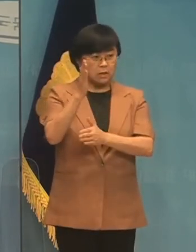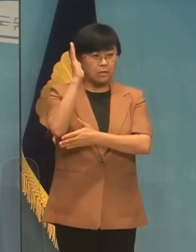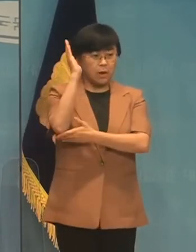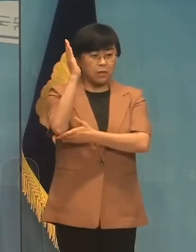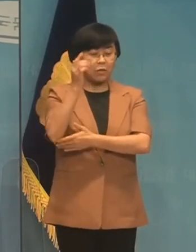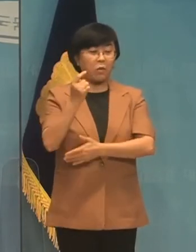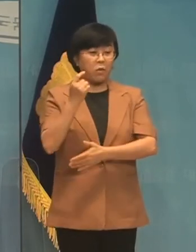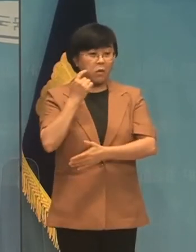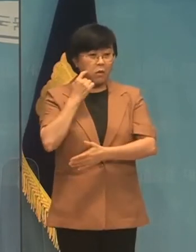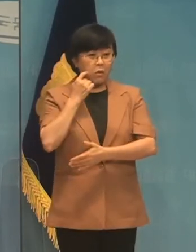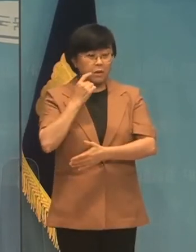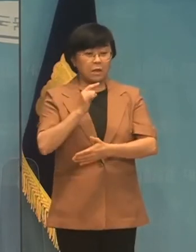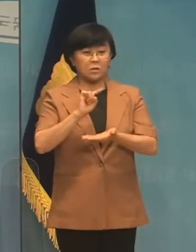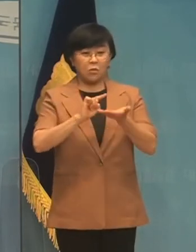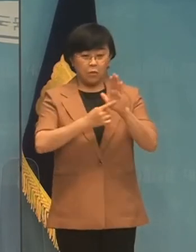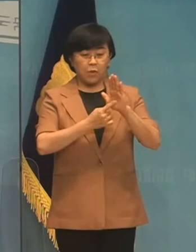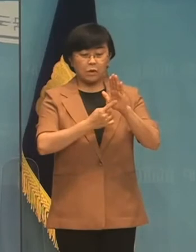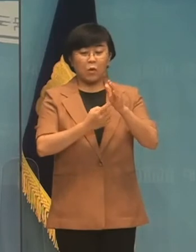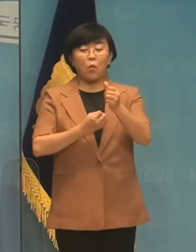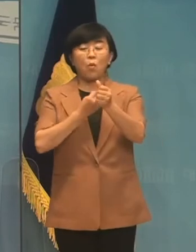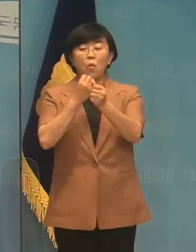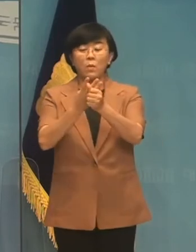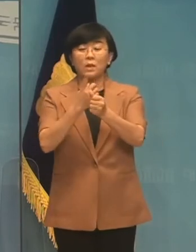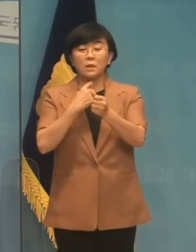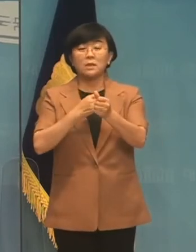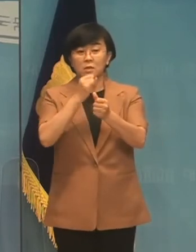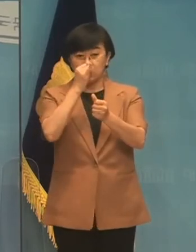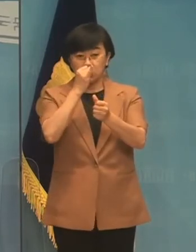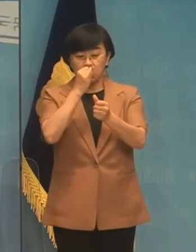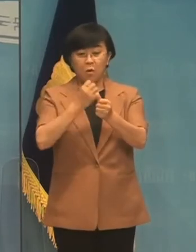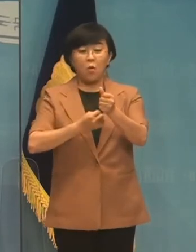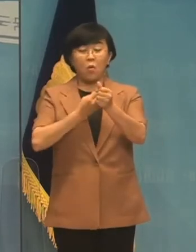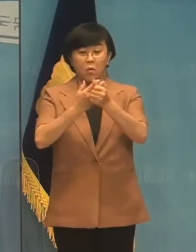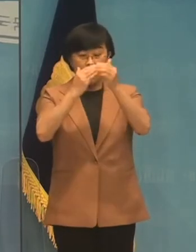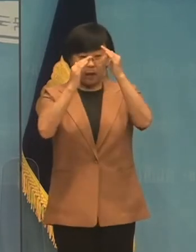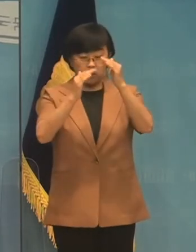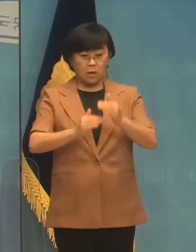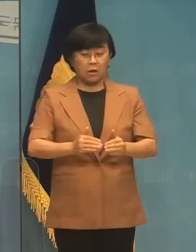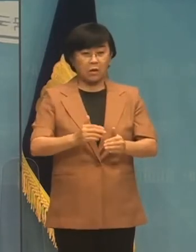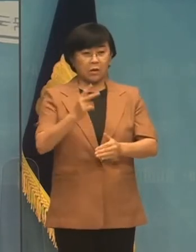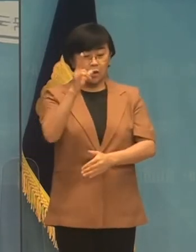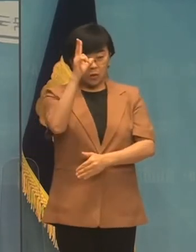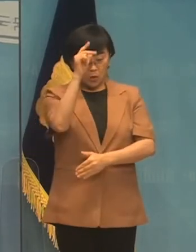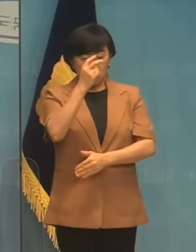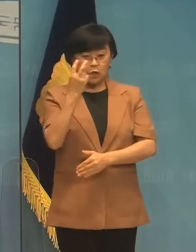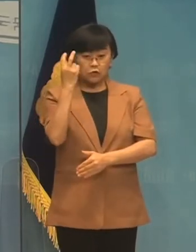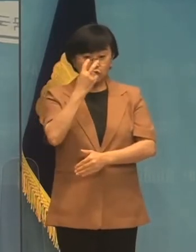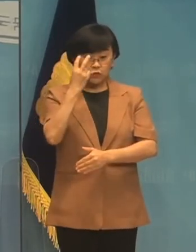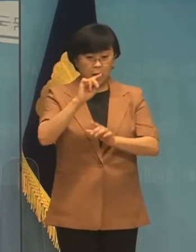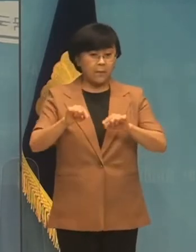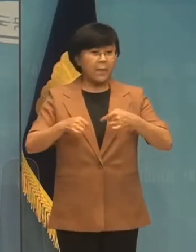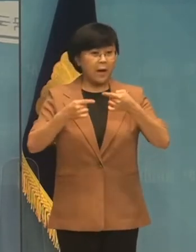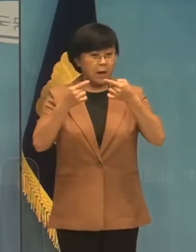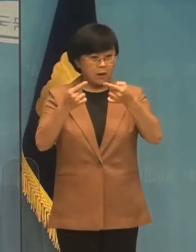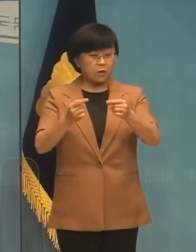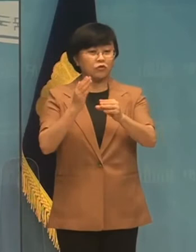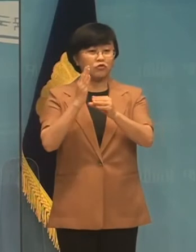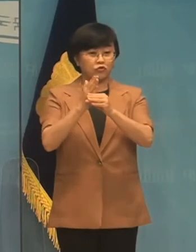공표 혐의로 고발된 사실이 있습니다. 고발에 따른 경찰 수사를 받고 있는 오